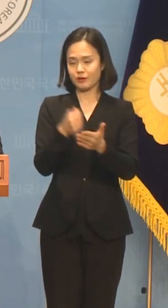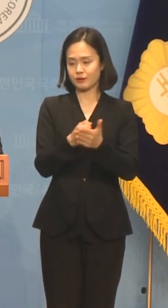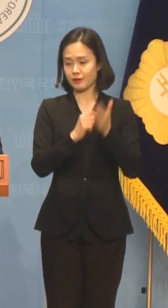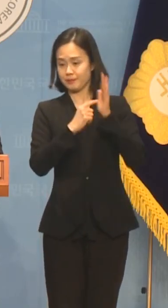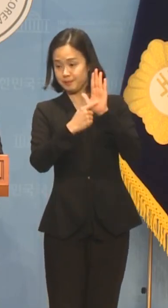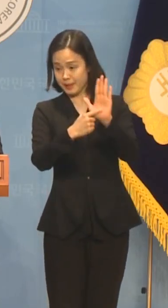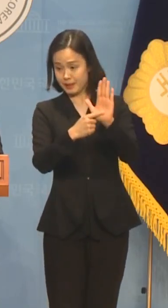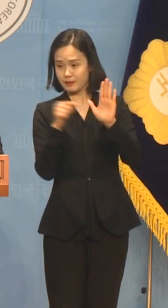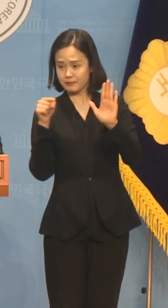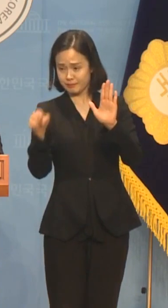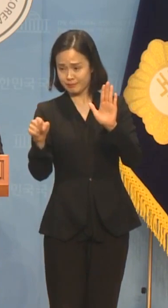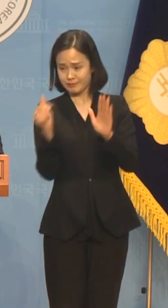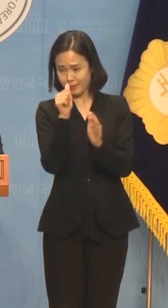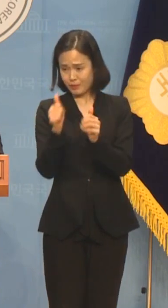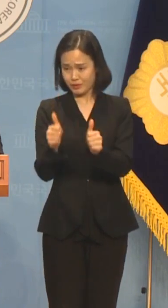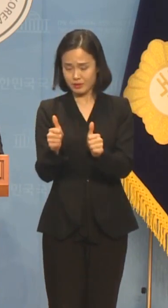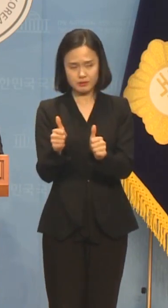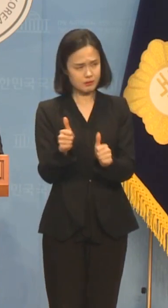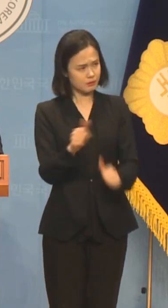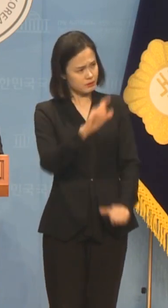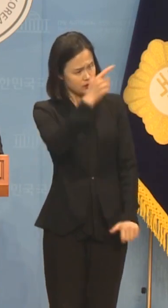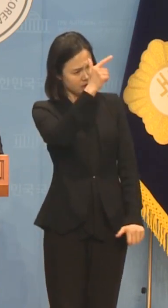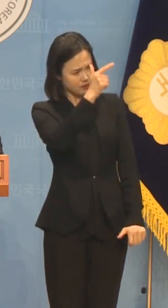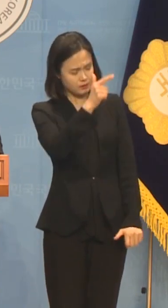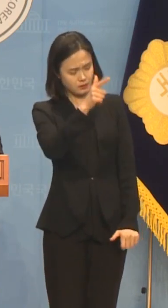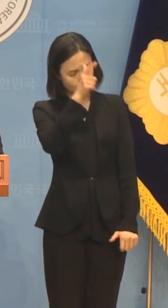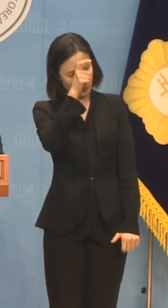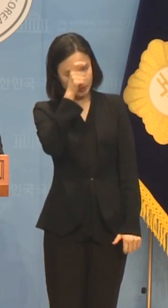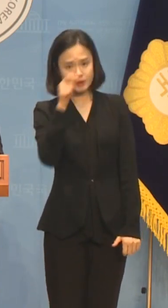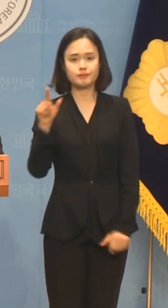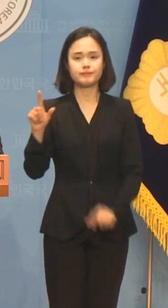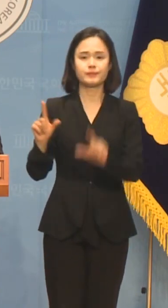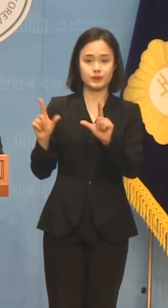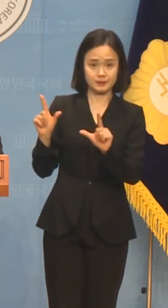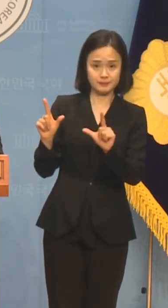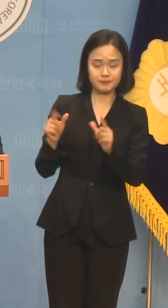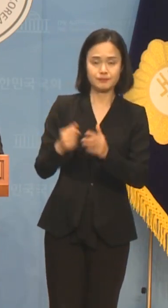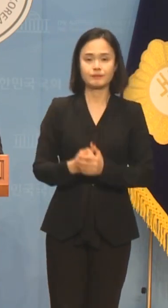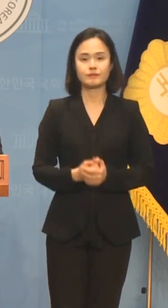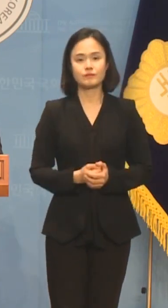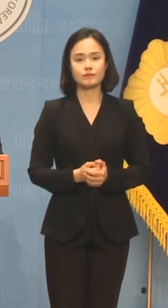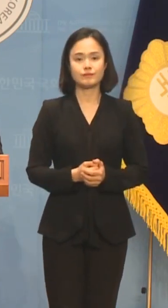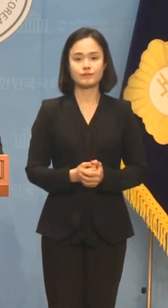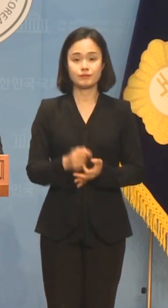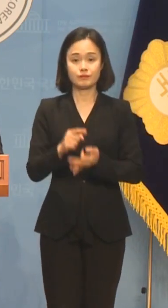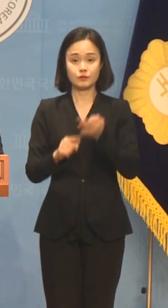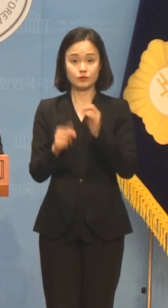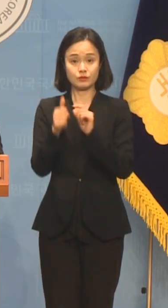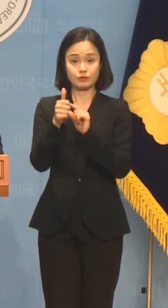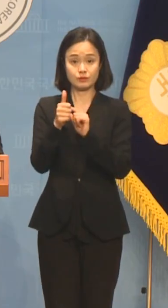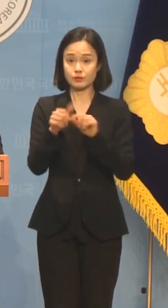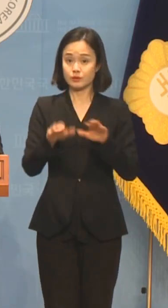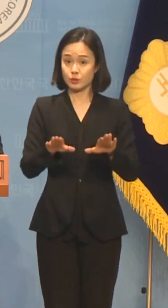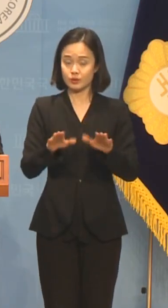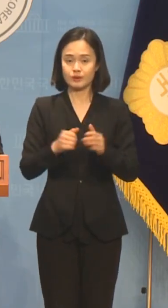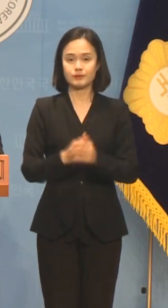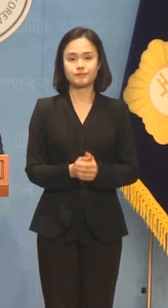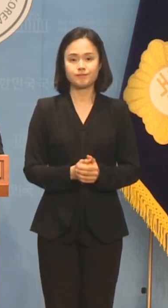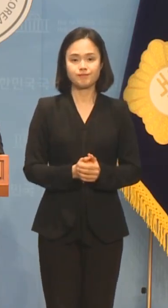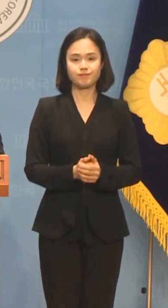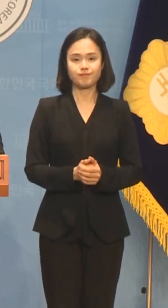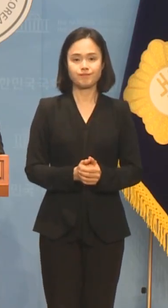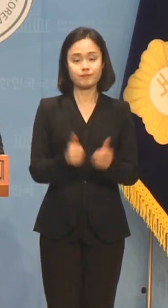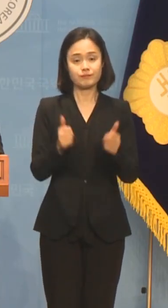전략으로 일관하고 있습니다. 윤석열 쪽은 오늘 탄핵소추 사유에서 내란죄를 철회한다는